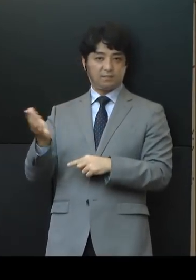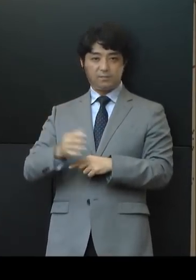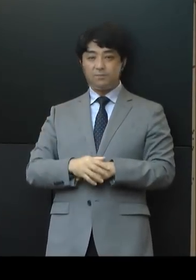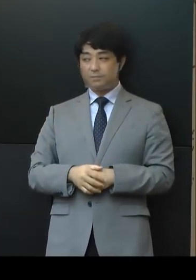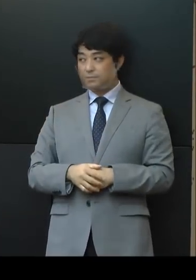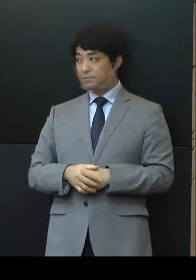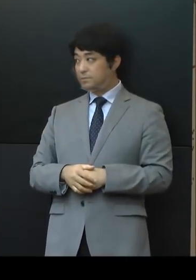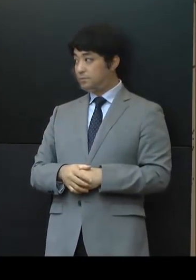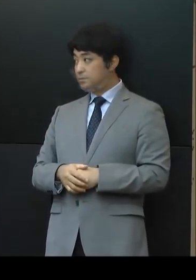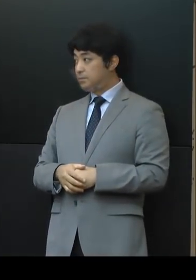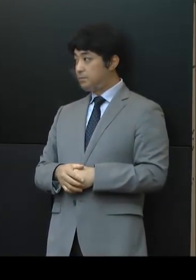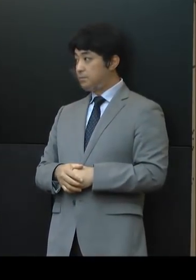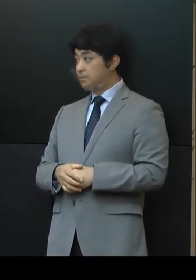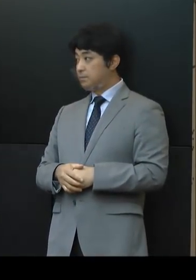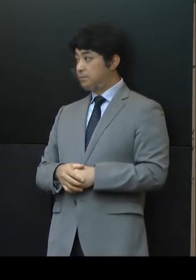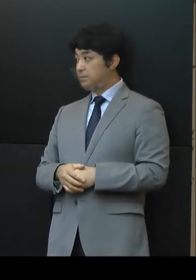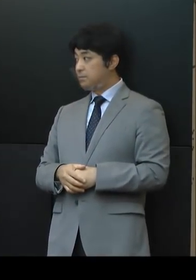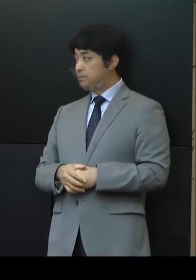よね。